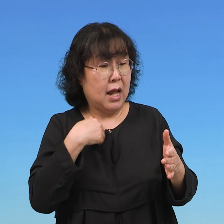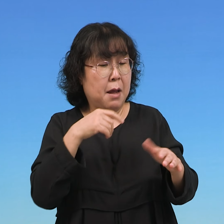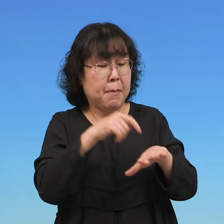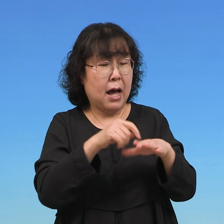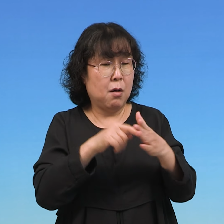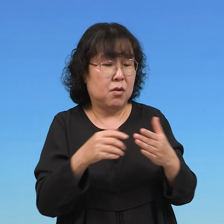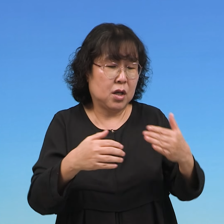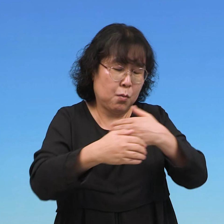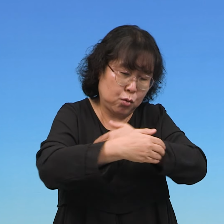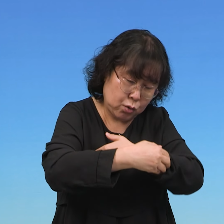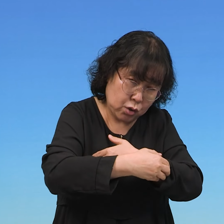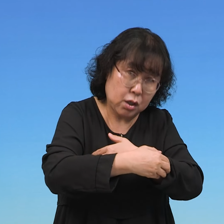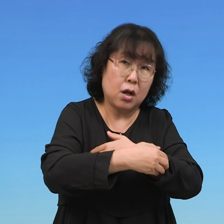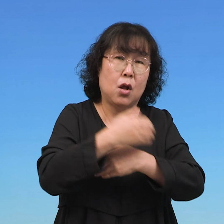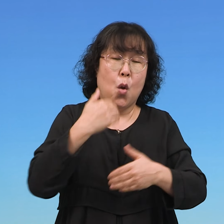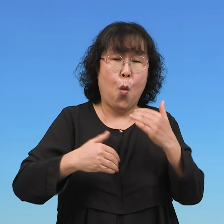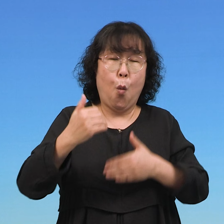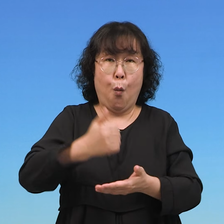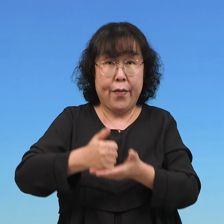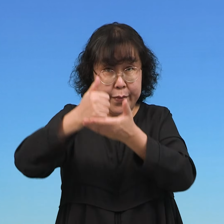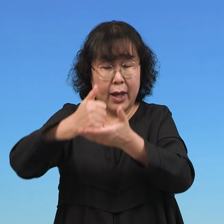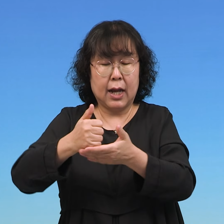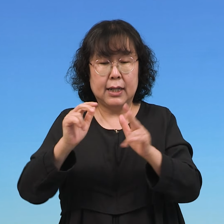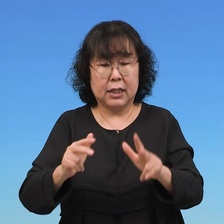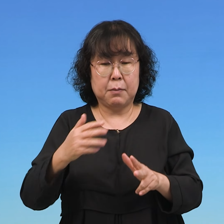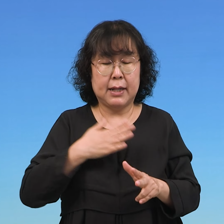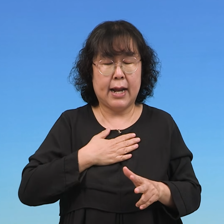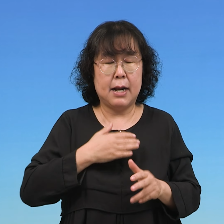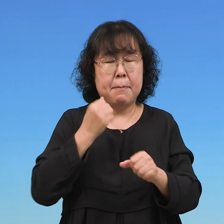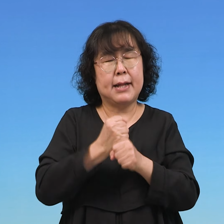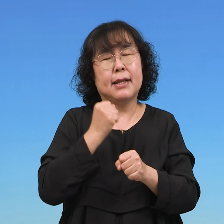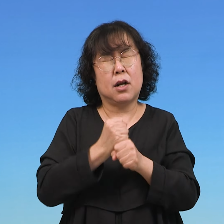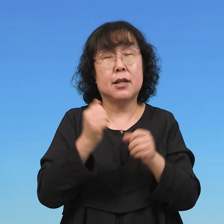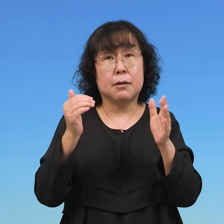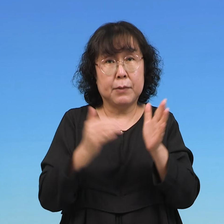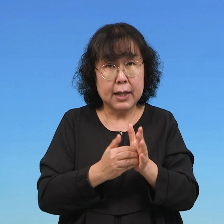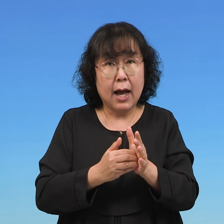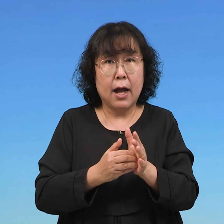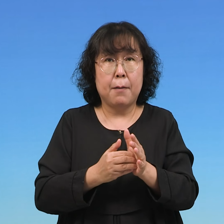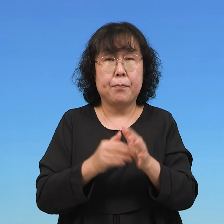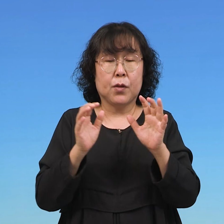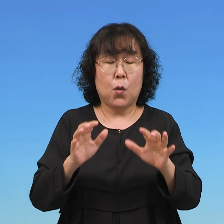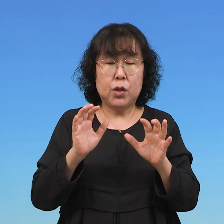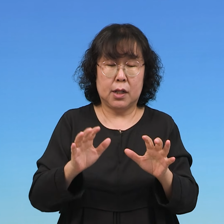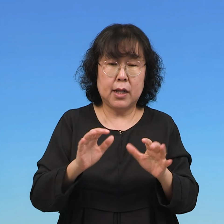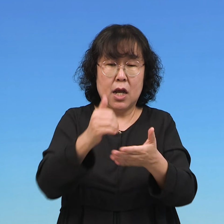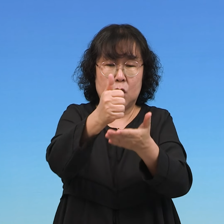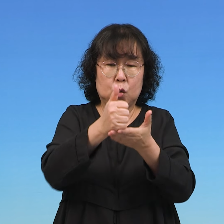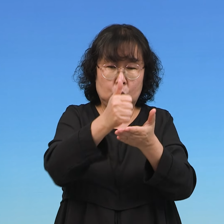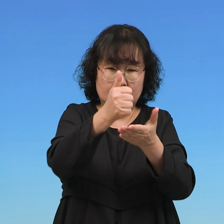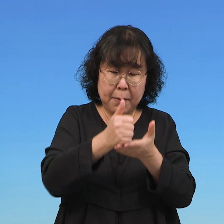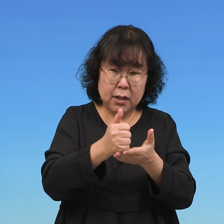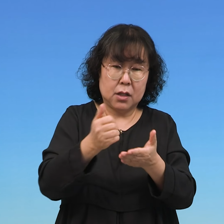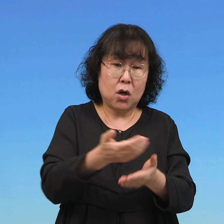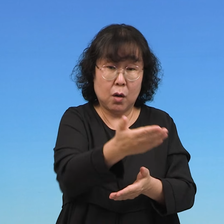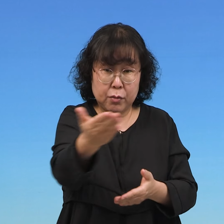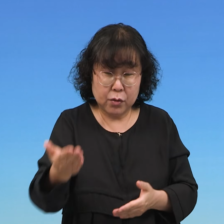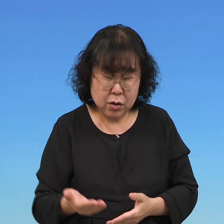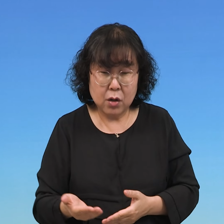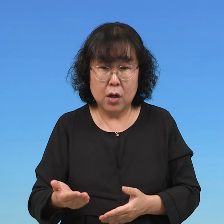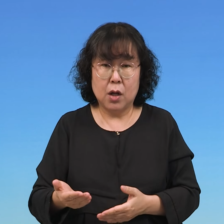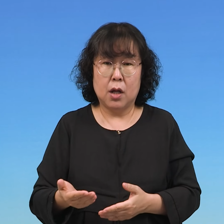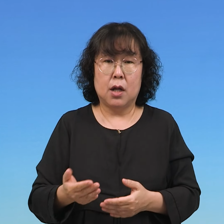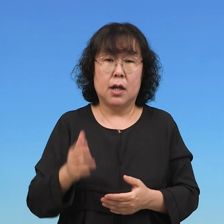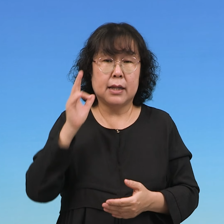이 환대가 오늘 저를 만든 거예요. 오늘 여러분 여기 초대받아 오신 분 드릴 말씀이 너무너무